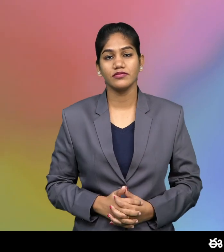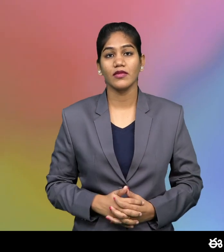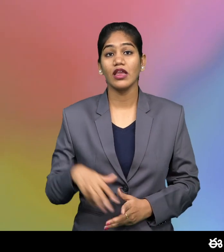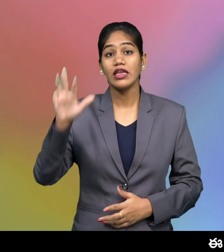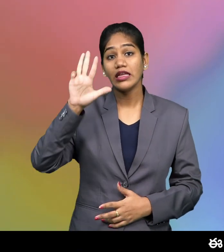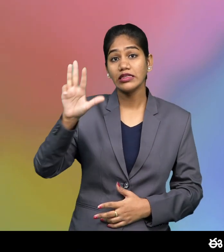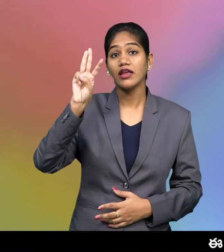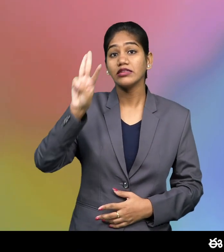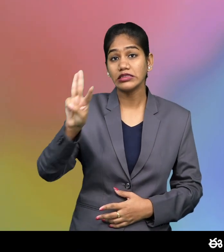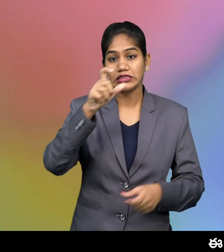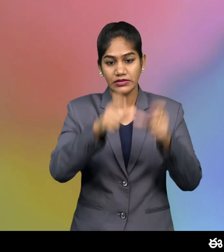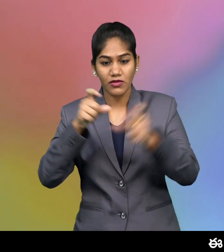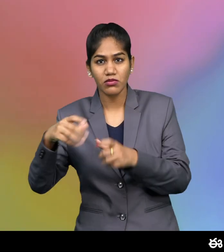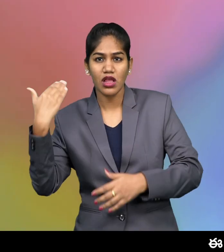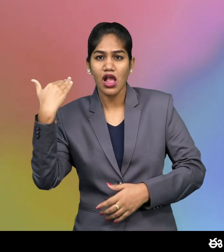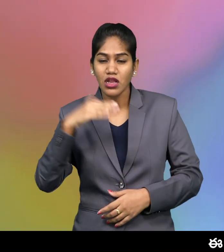ఈ ఘటనలో 93 మంది మరణించారు.